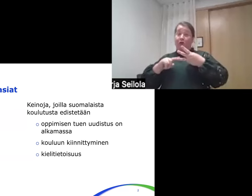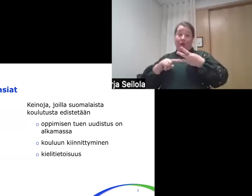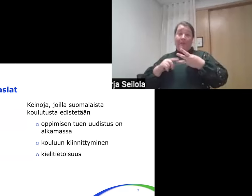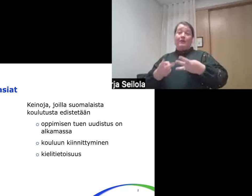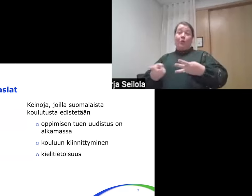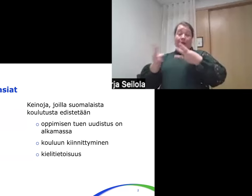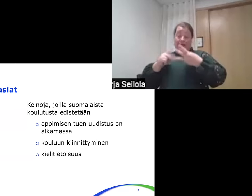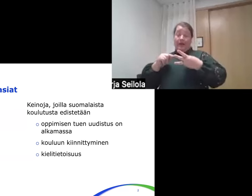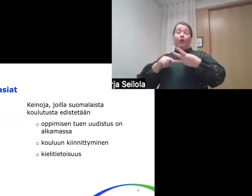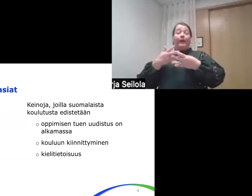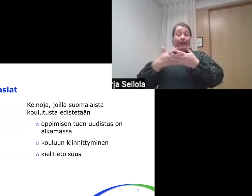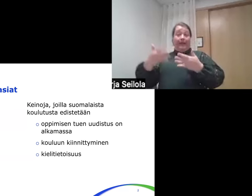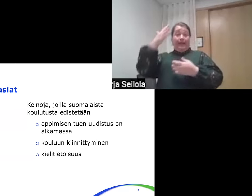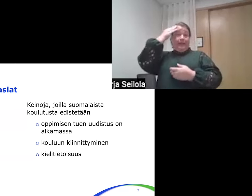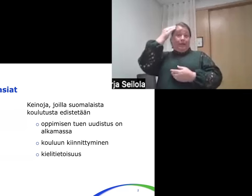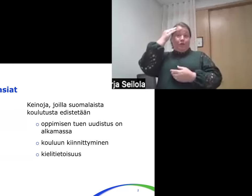kiinnittymistä.